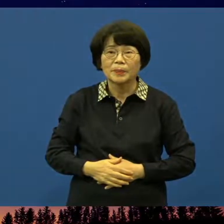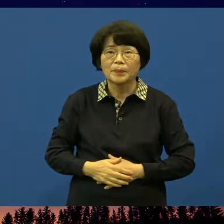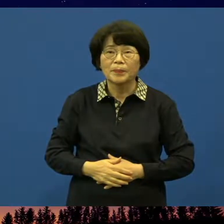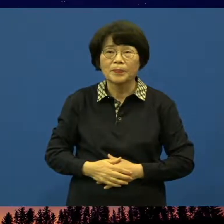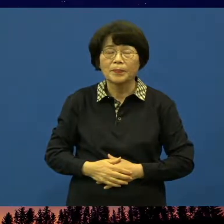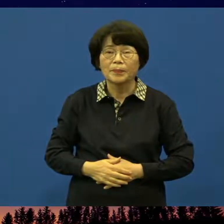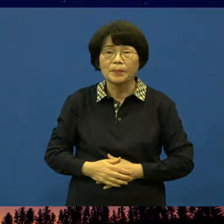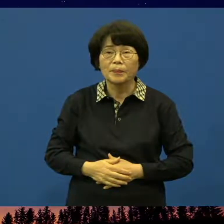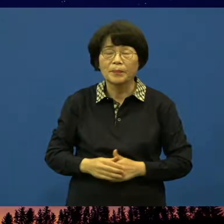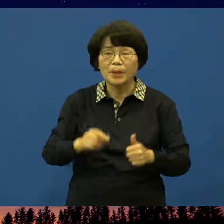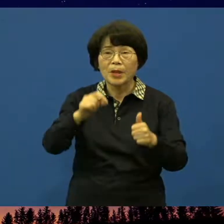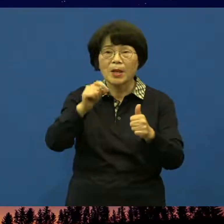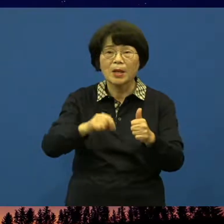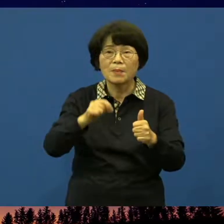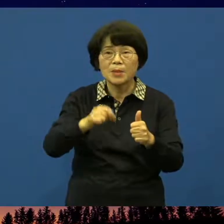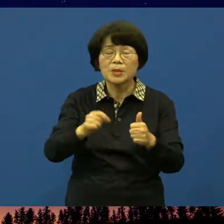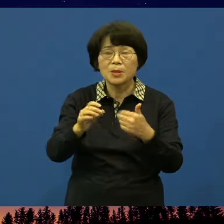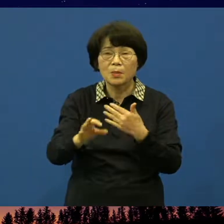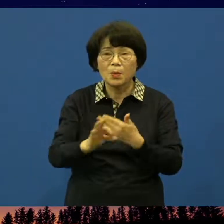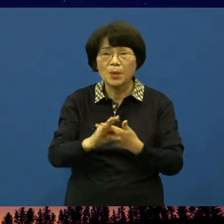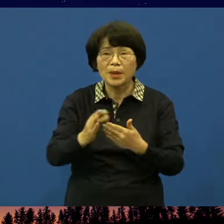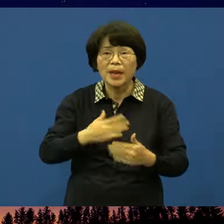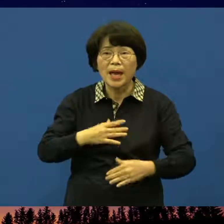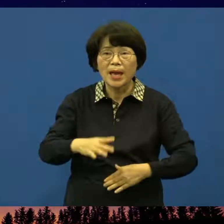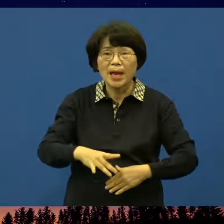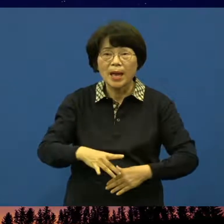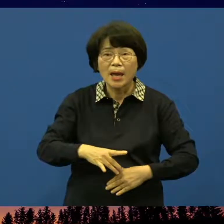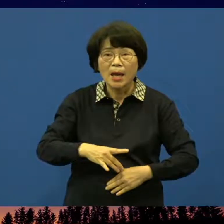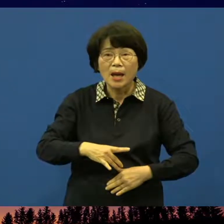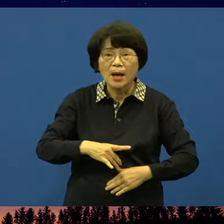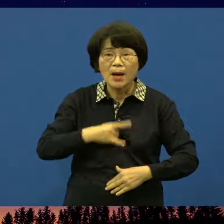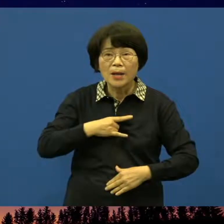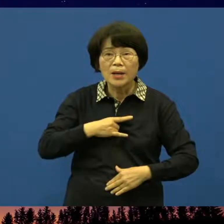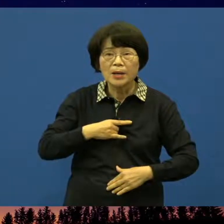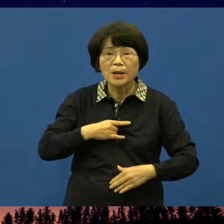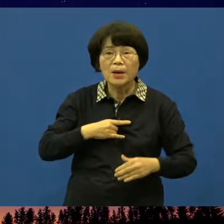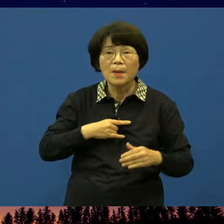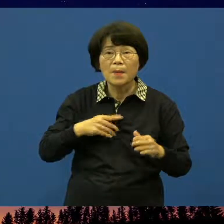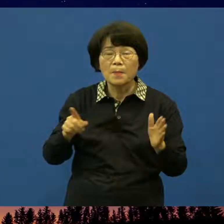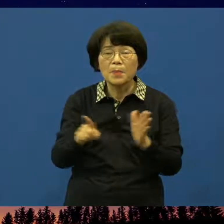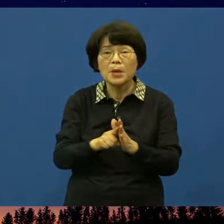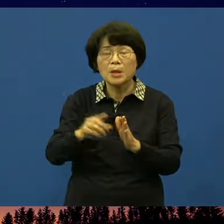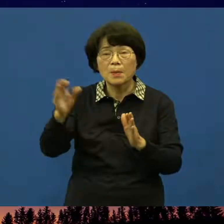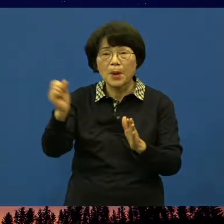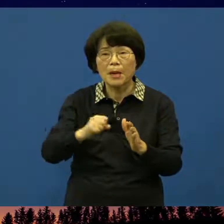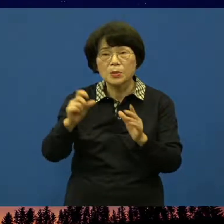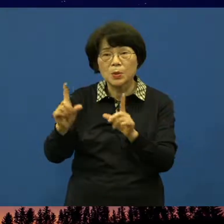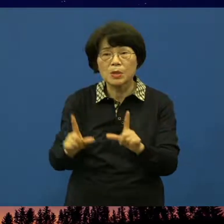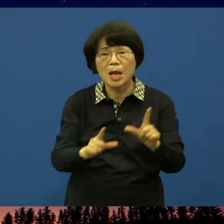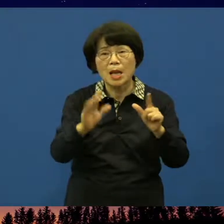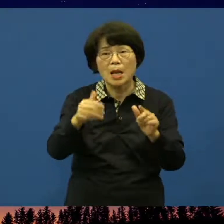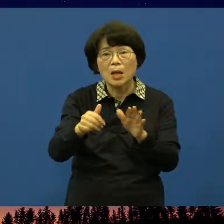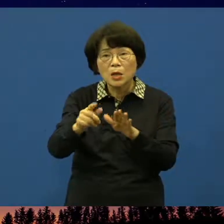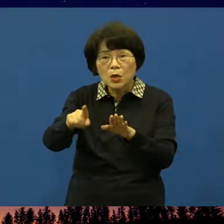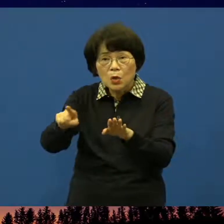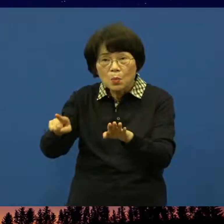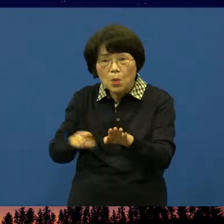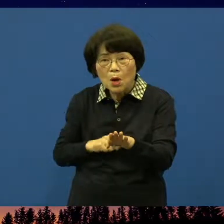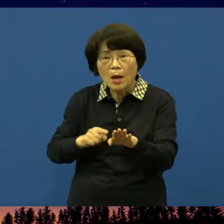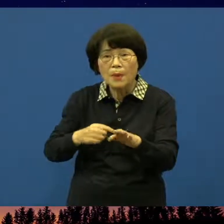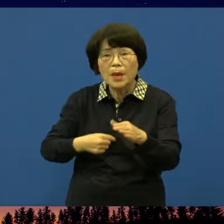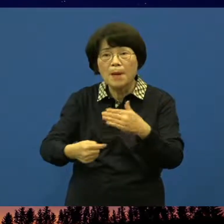10장 38절 보면 나의 의는 믿음으로 말미암아 살리라. 또한 뒤로 물러가면 내 마음이 그를